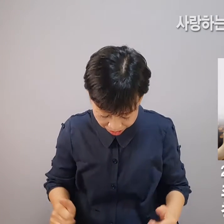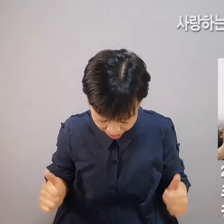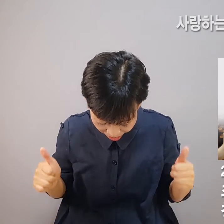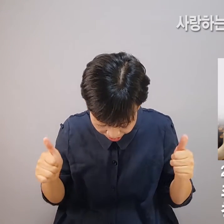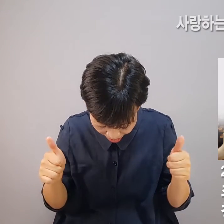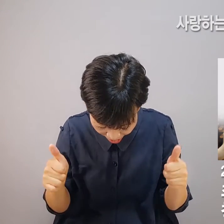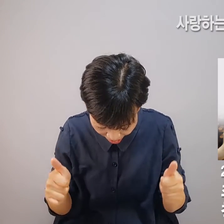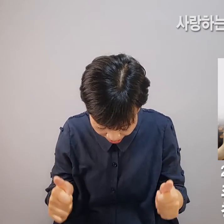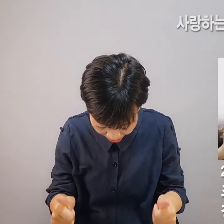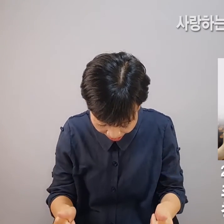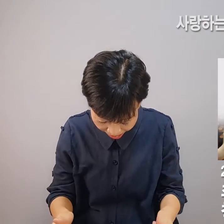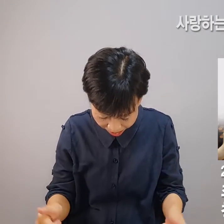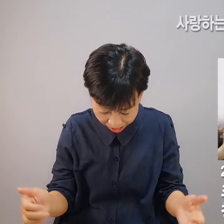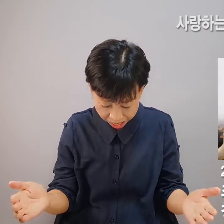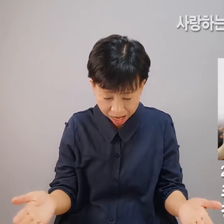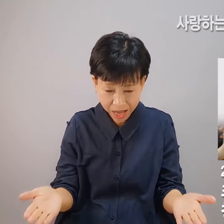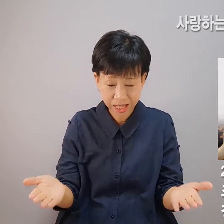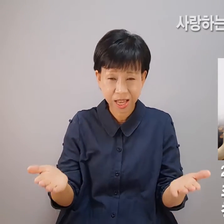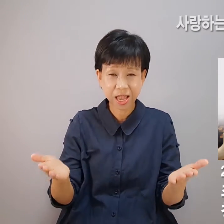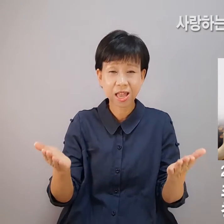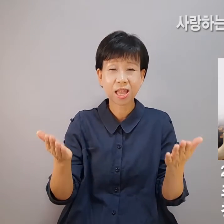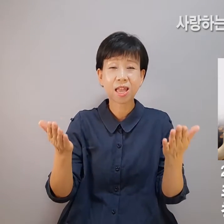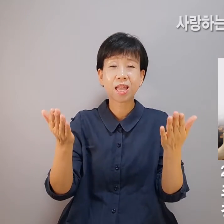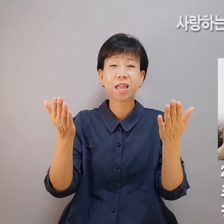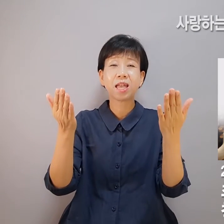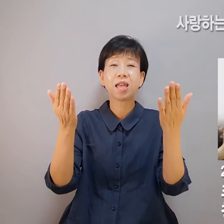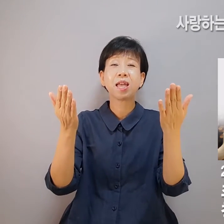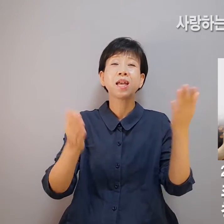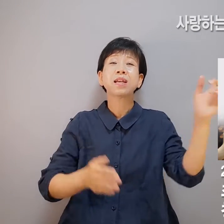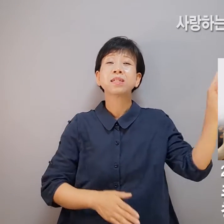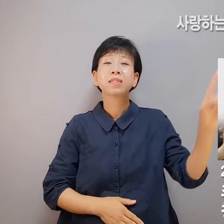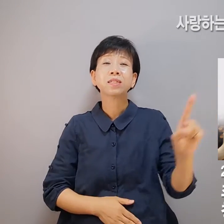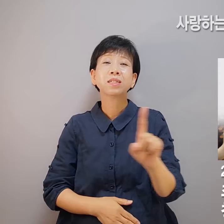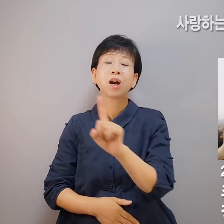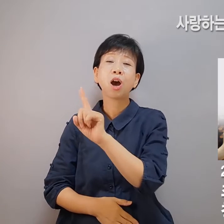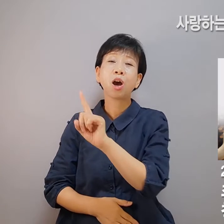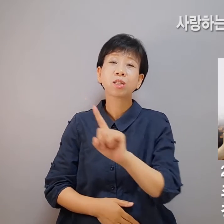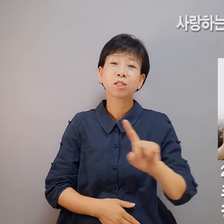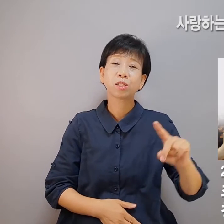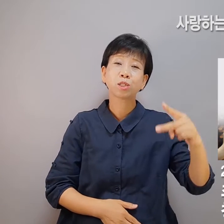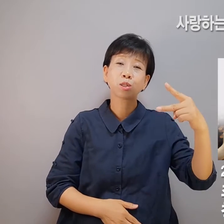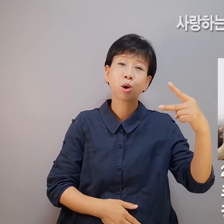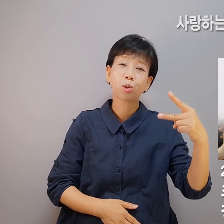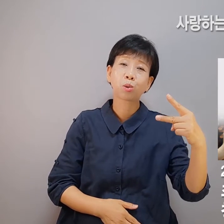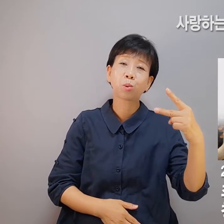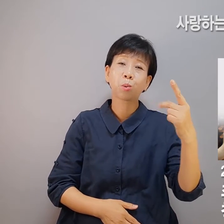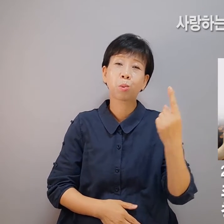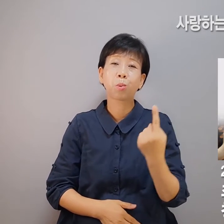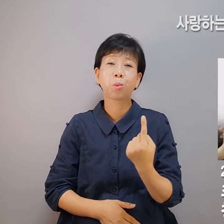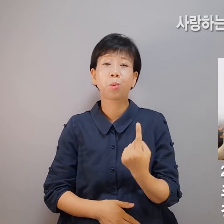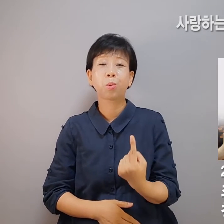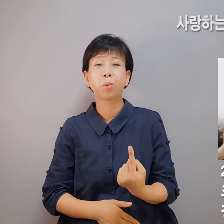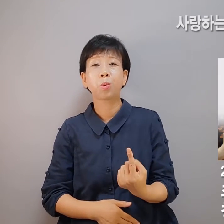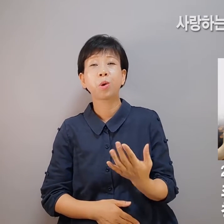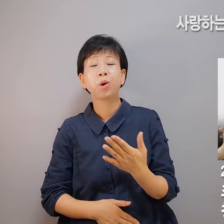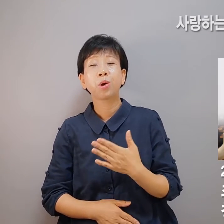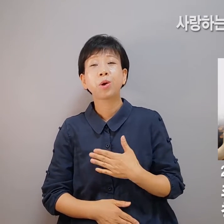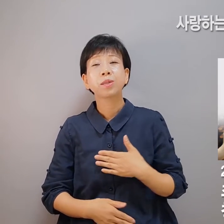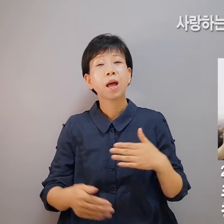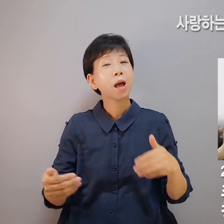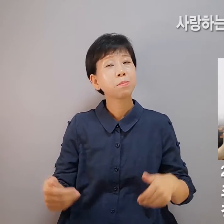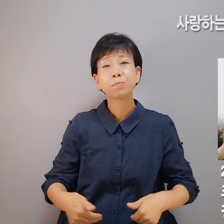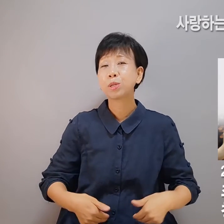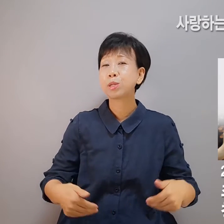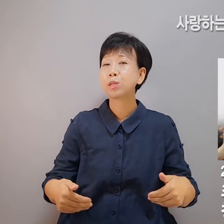엎드려 절하네. 그 어느 것도